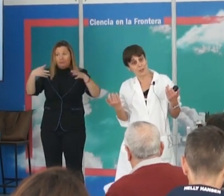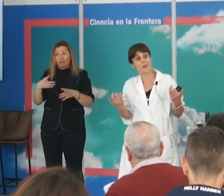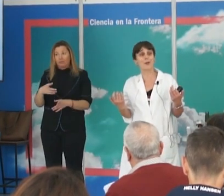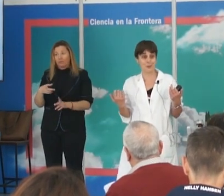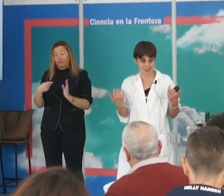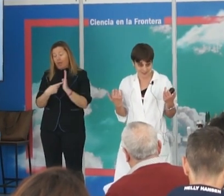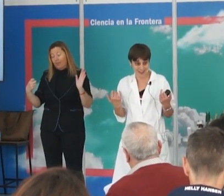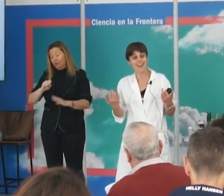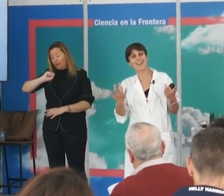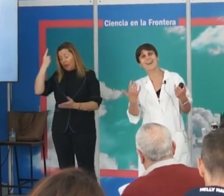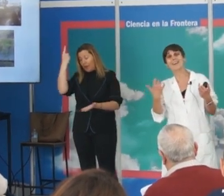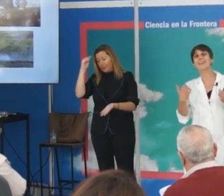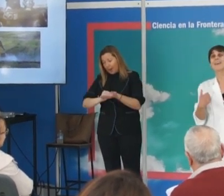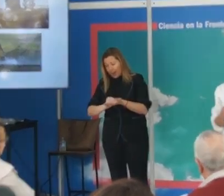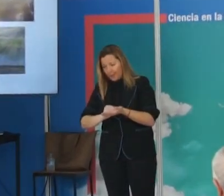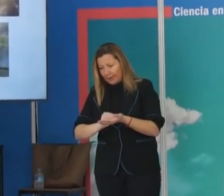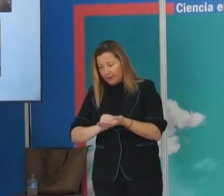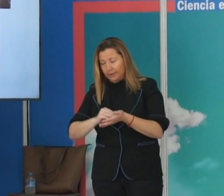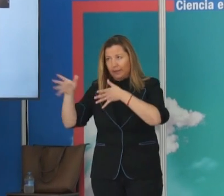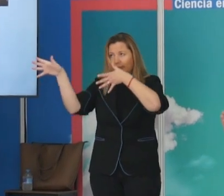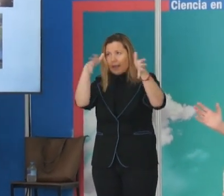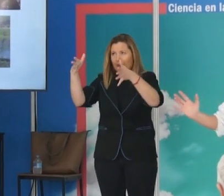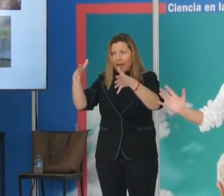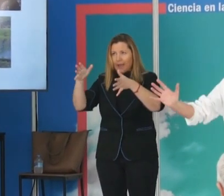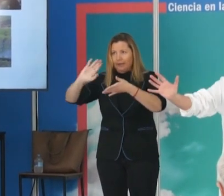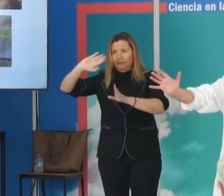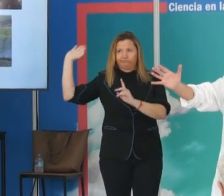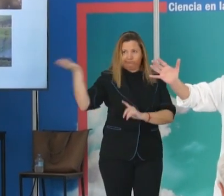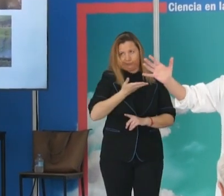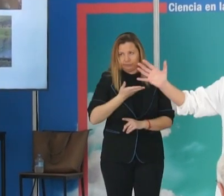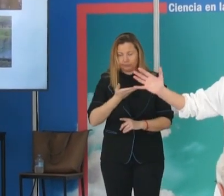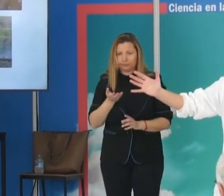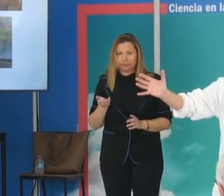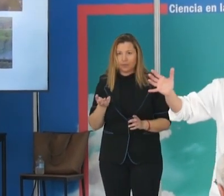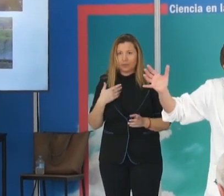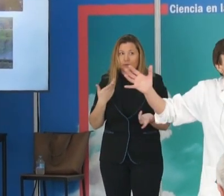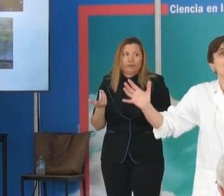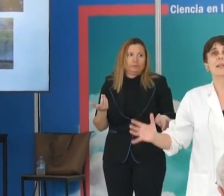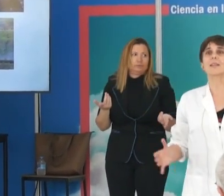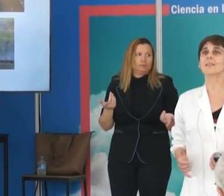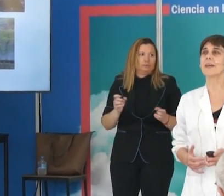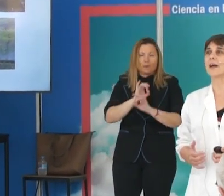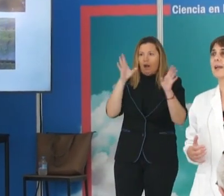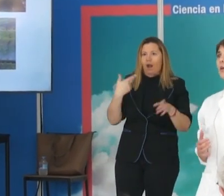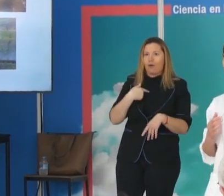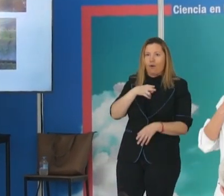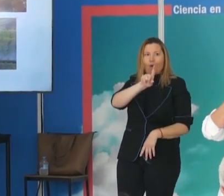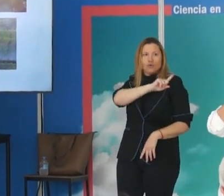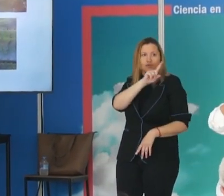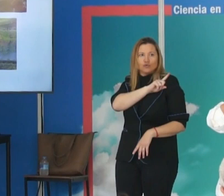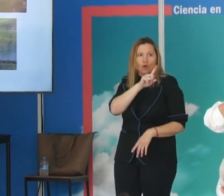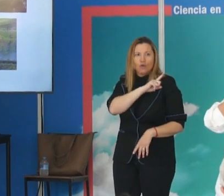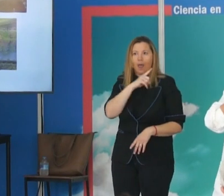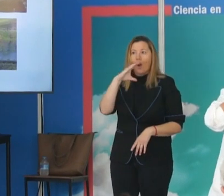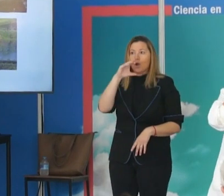porque no tenían en cuenta el aire, y pues los pobres soldados que estaban ahí en las trincheras, el cloro es